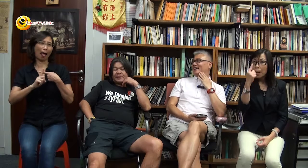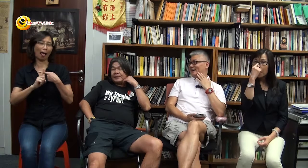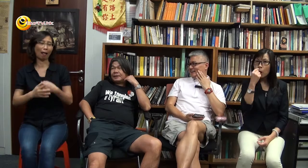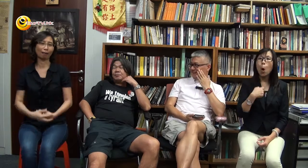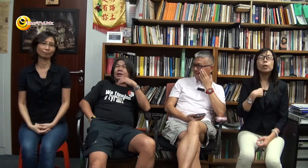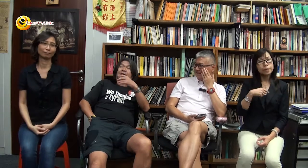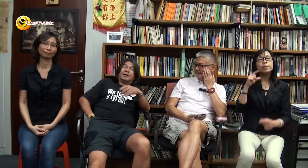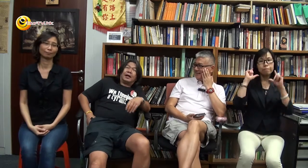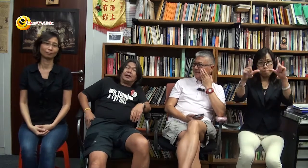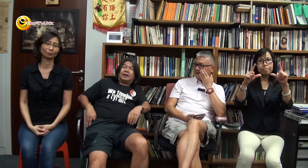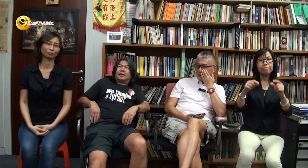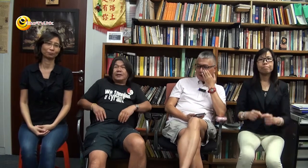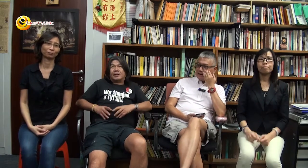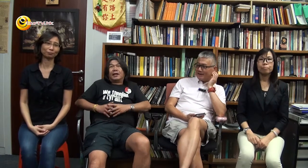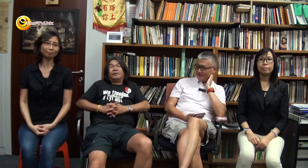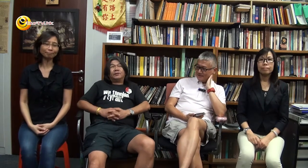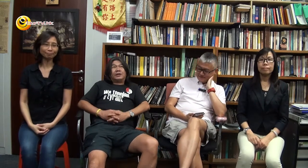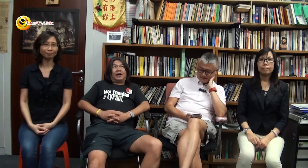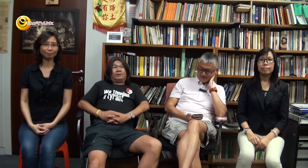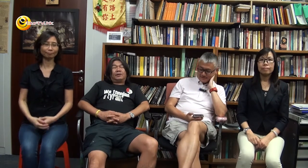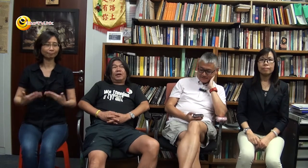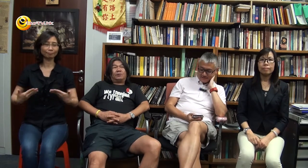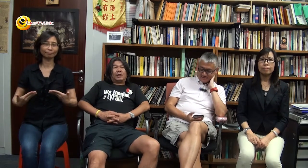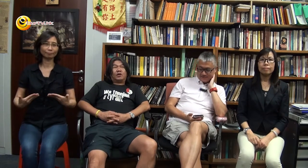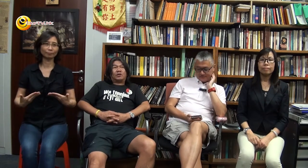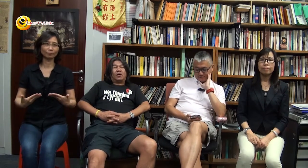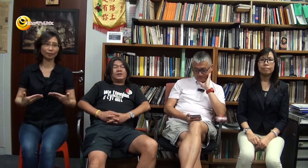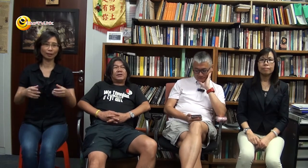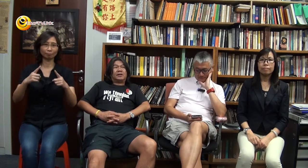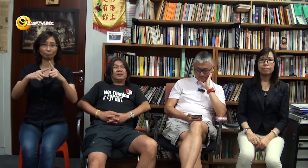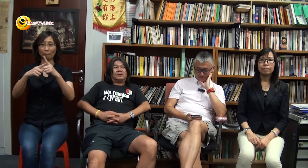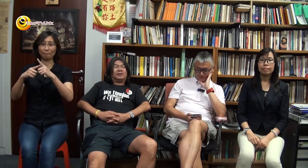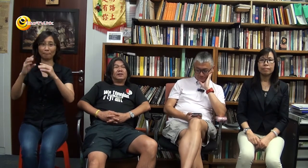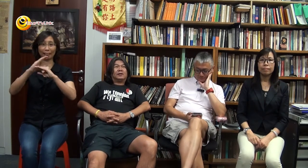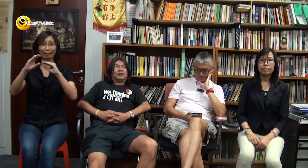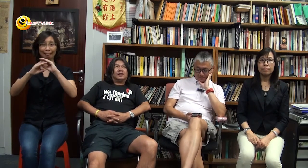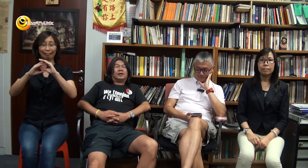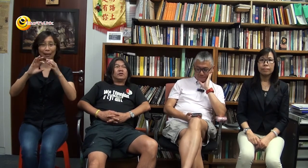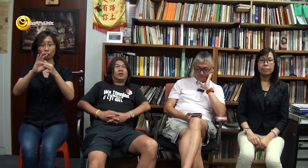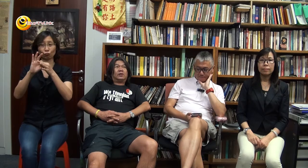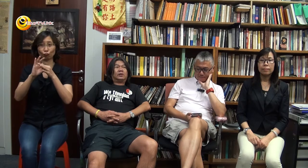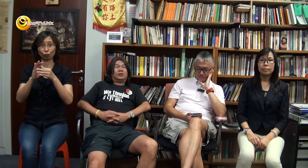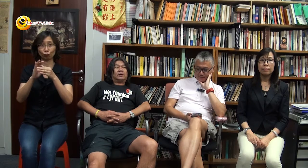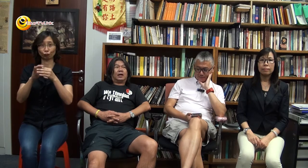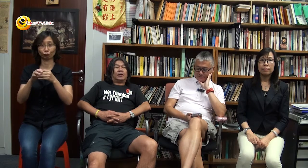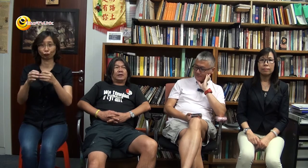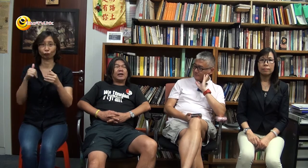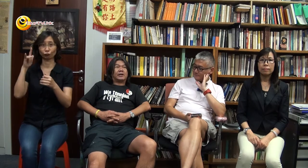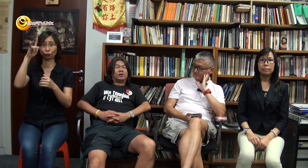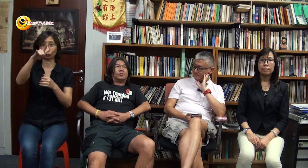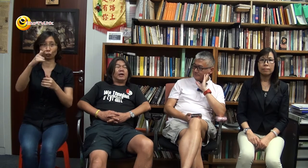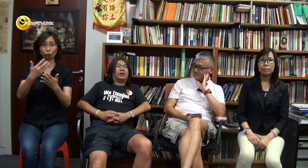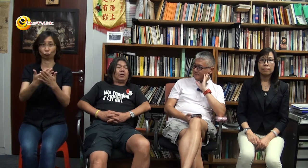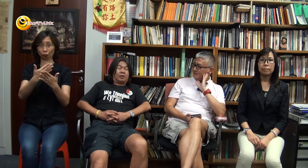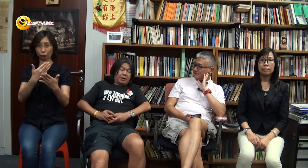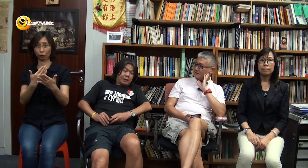噶啦。 嗱。其實你而家民建聯上去之前，就將曾德